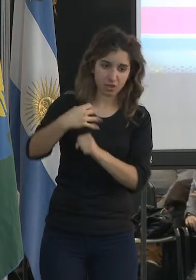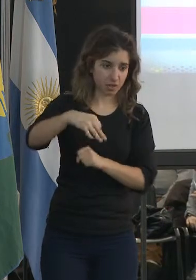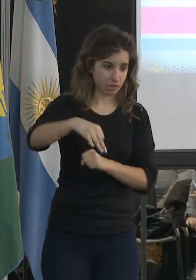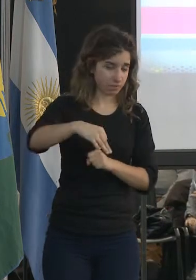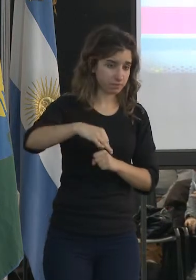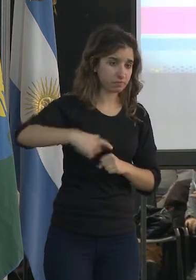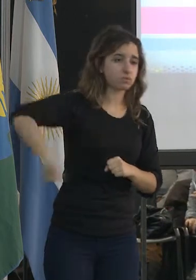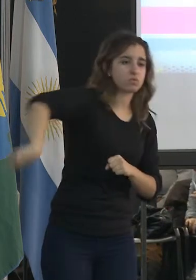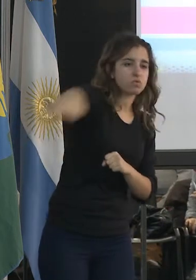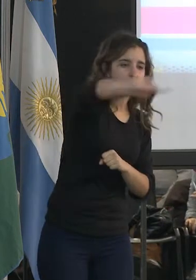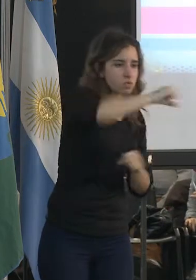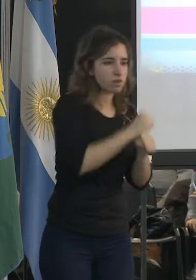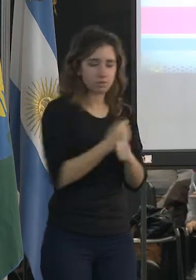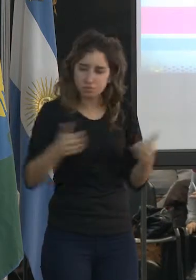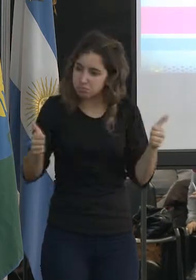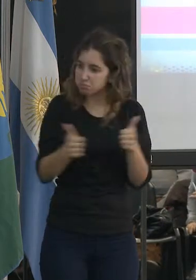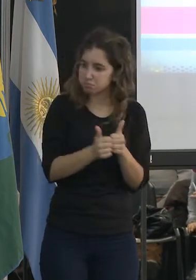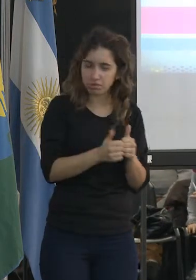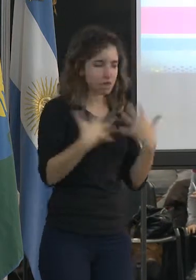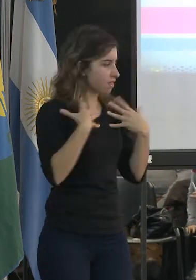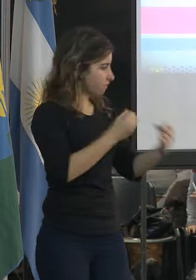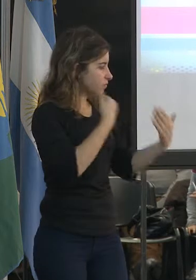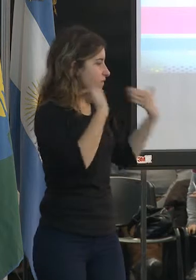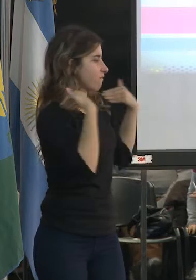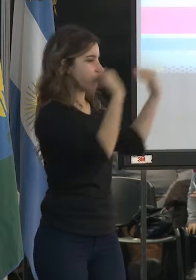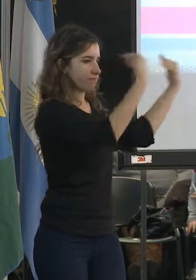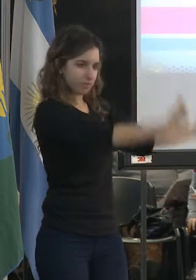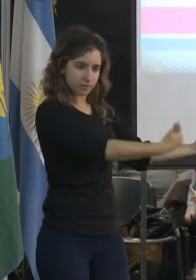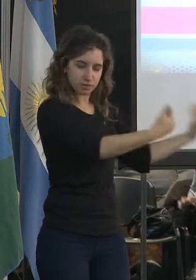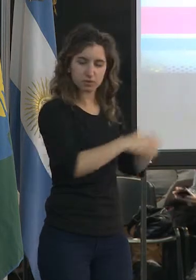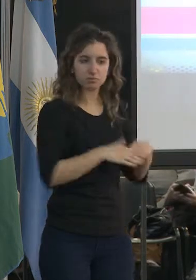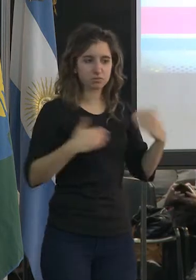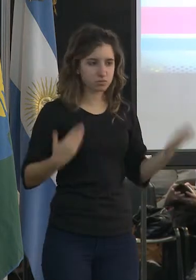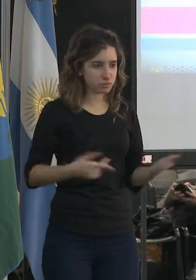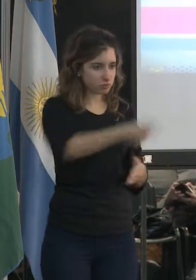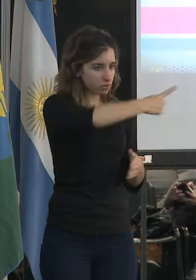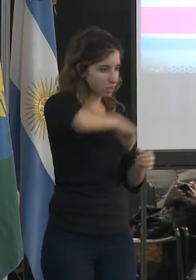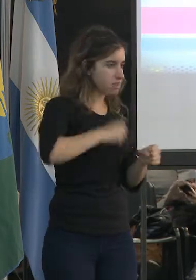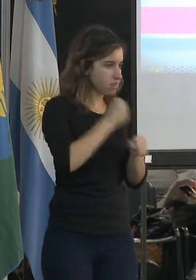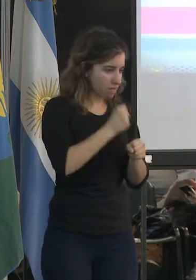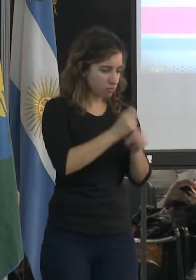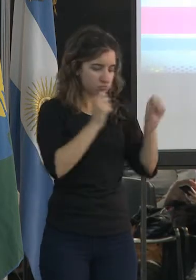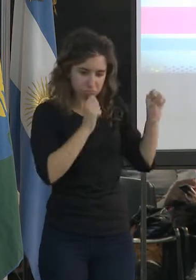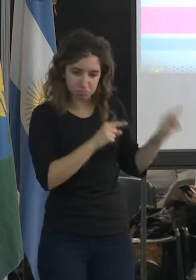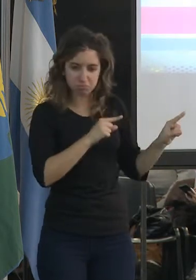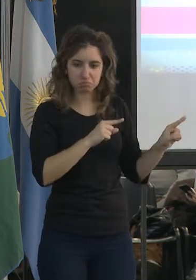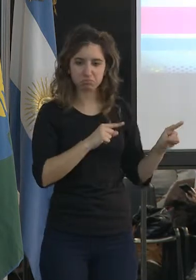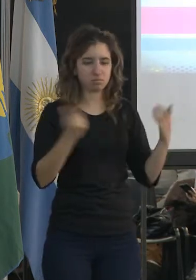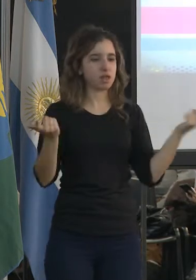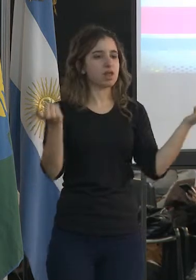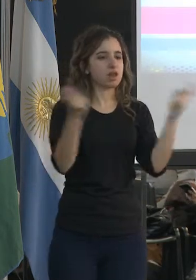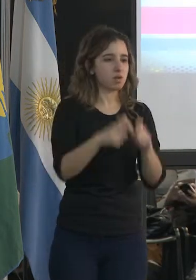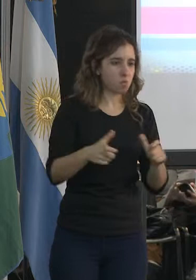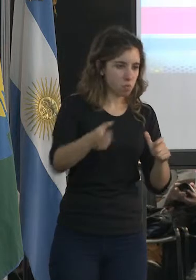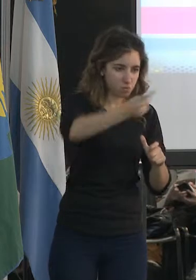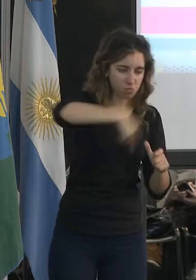todos. Esto debe ser una tarea en común. Yo felicito a la Defensoría del Público porque en definitiva es una de las tareas que tiene que hacer, no solamente esta de las audiencias, sino